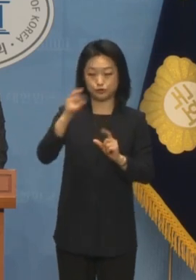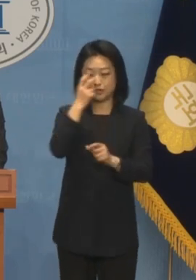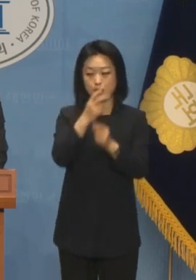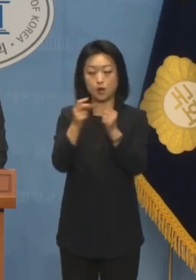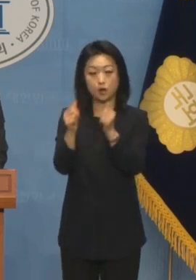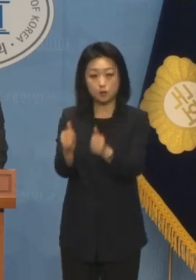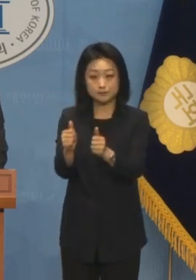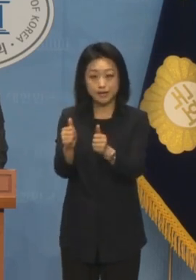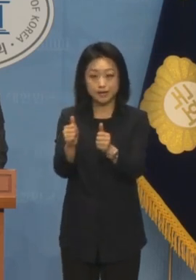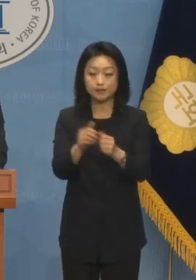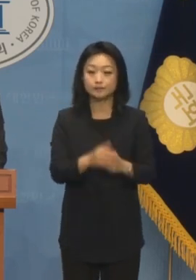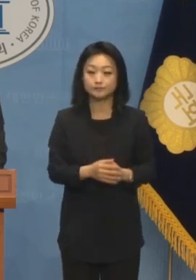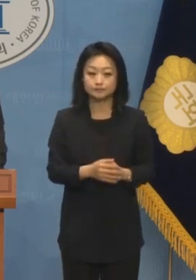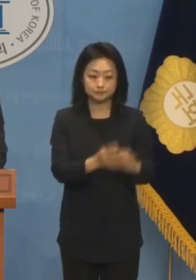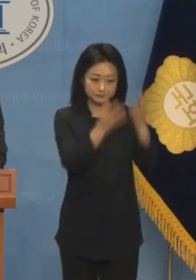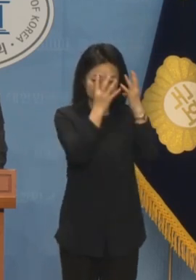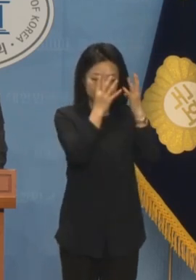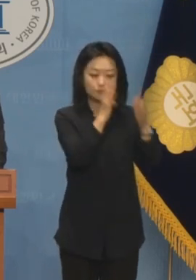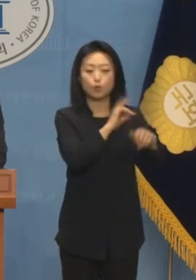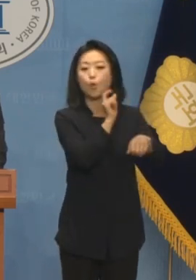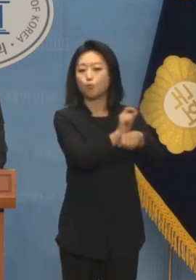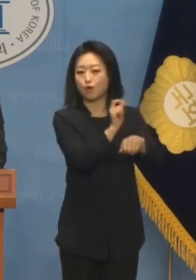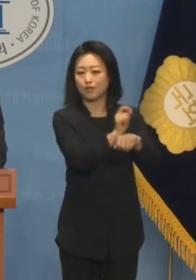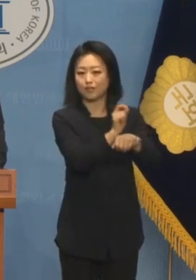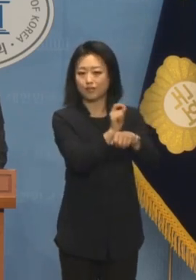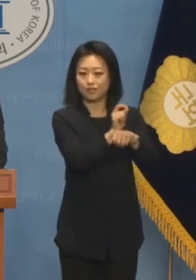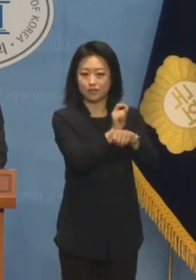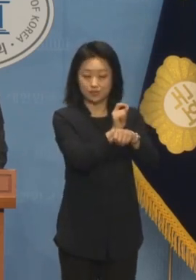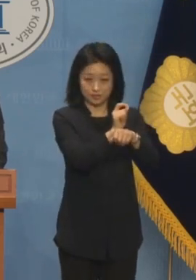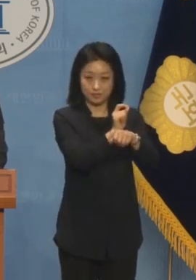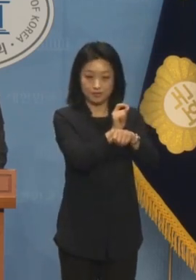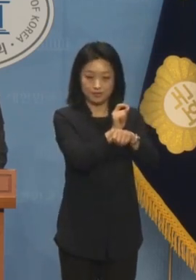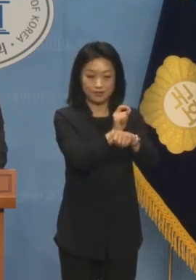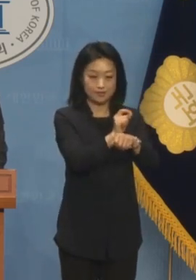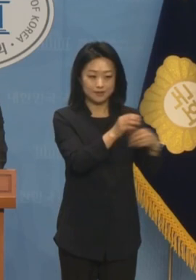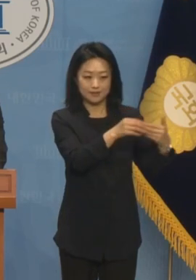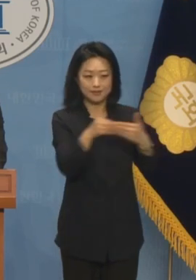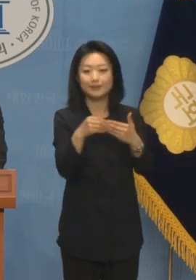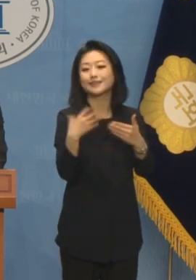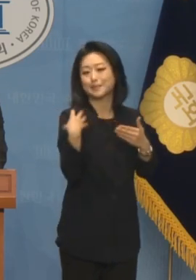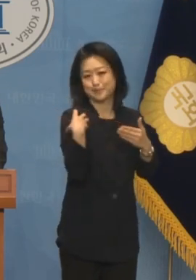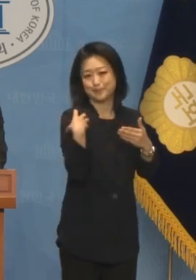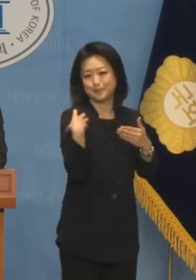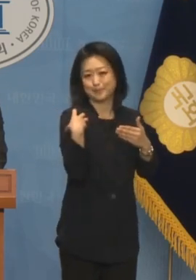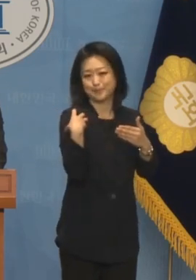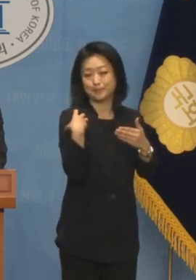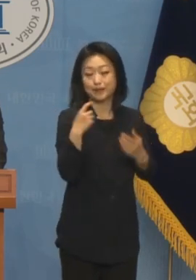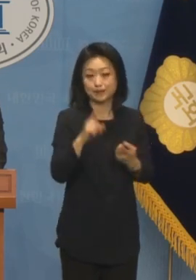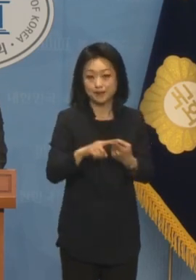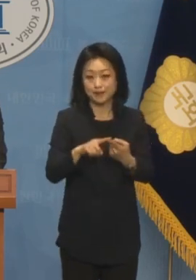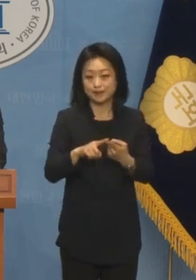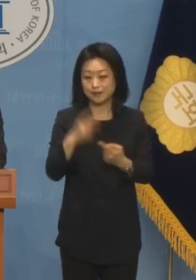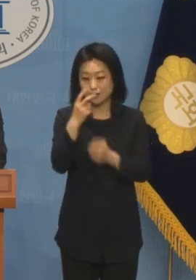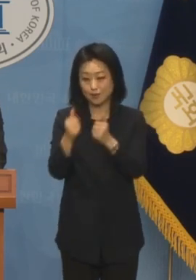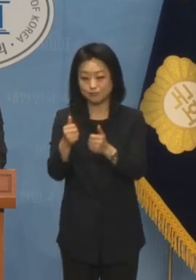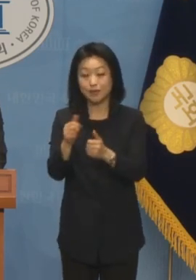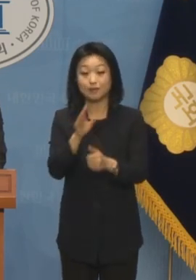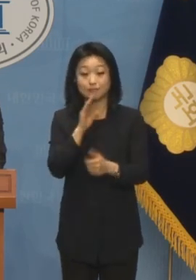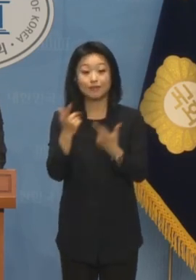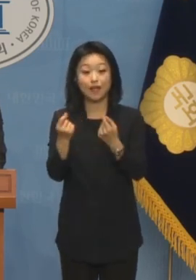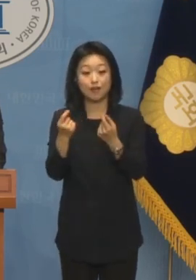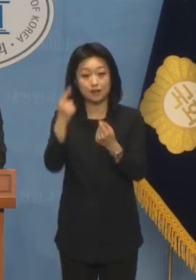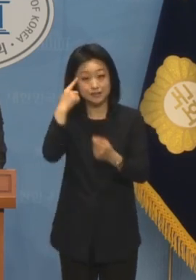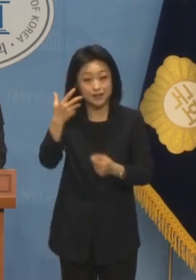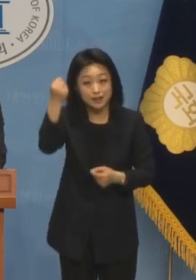검찰이 교정 공무원들로 하여금 검찰로 호송해 조사하는 것을 당연한 것으로 여기실 수 있습니다.